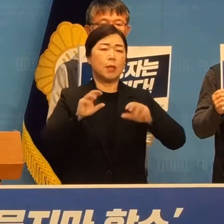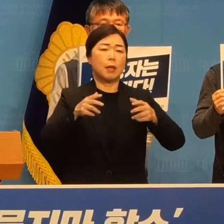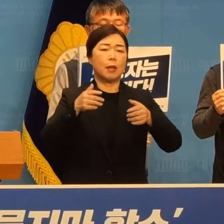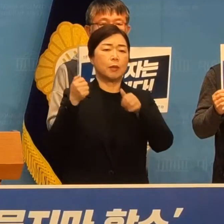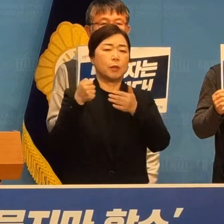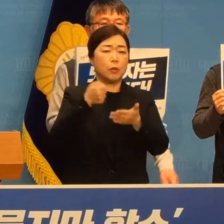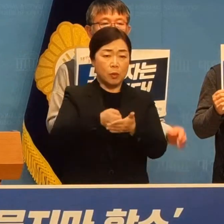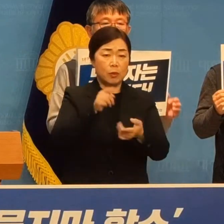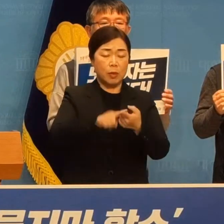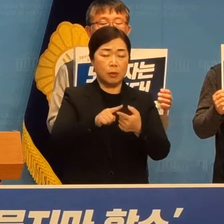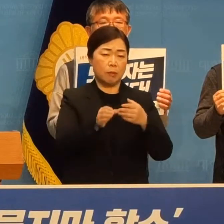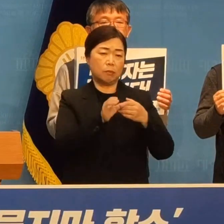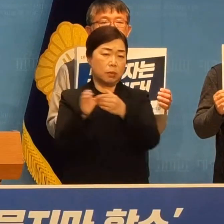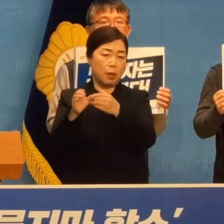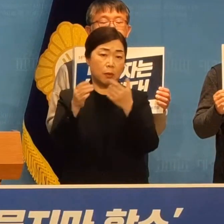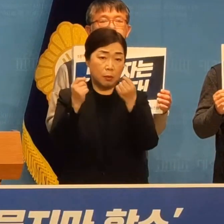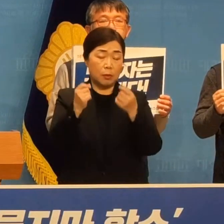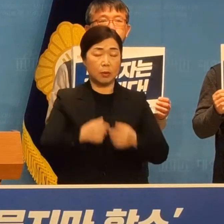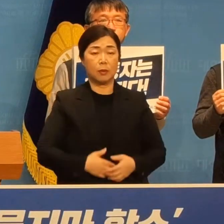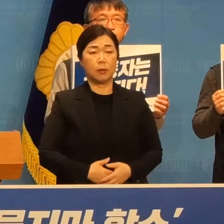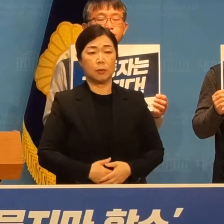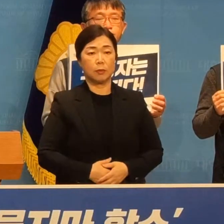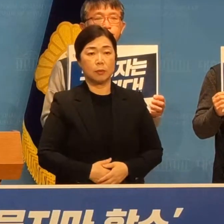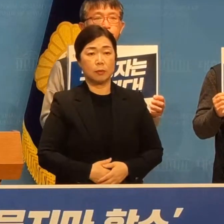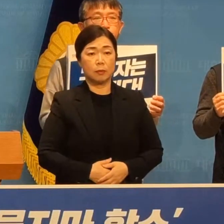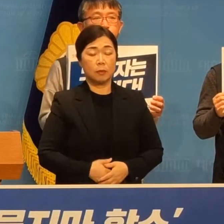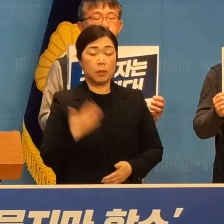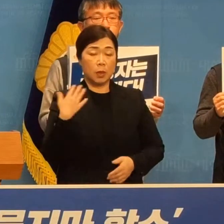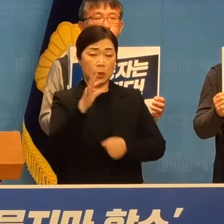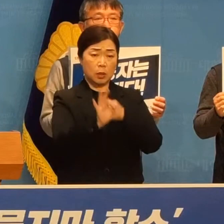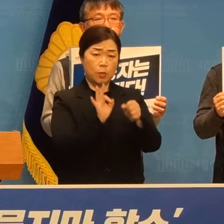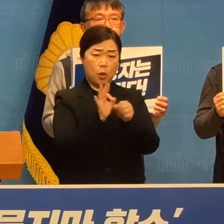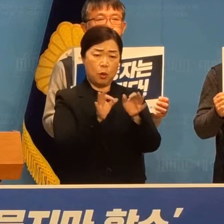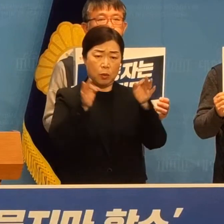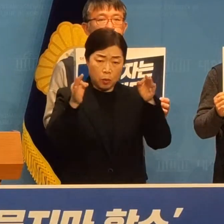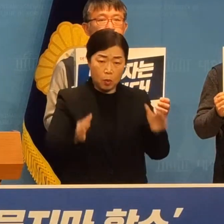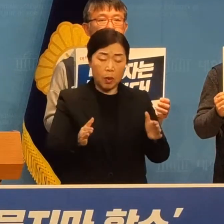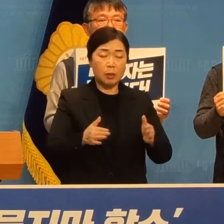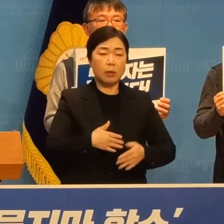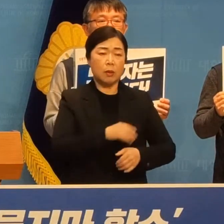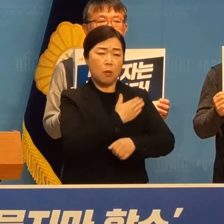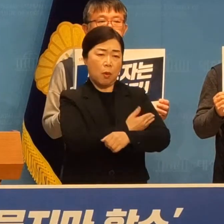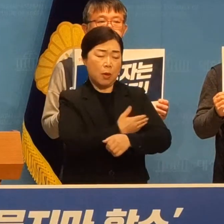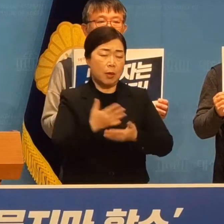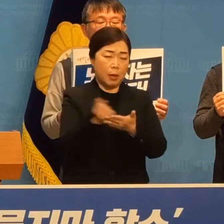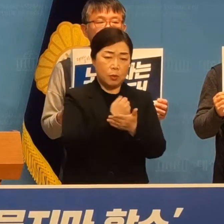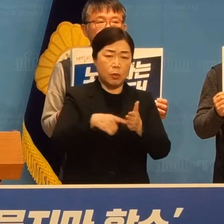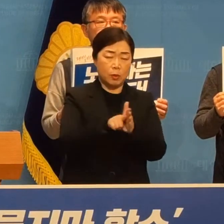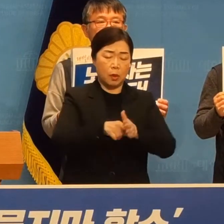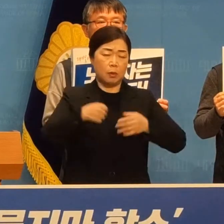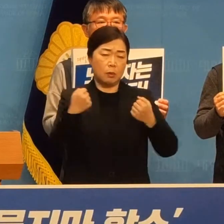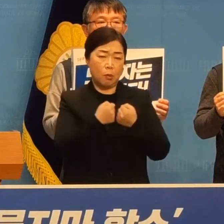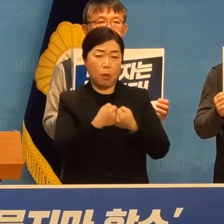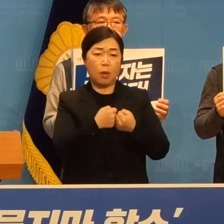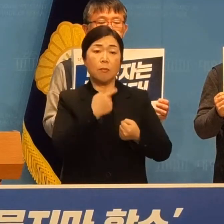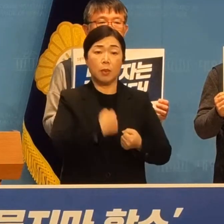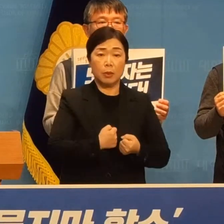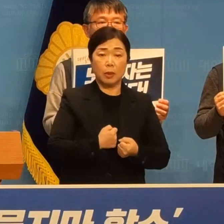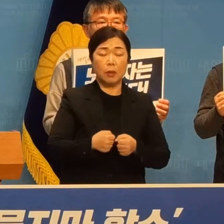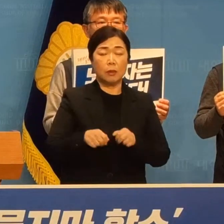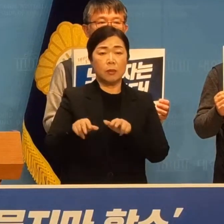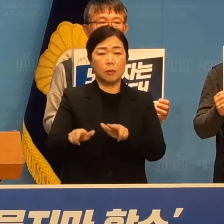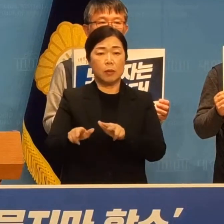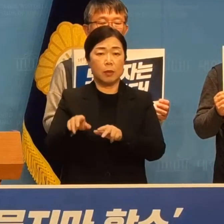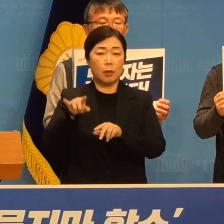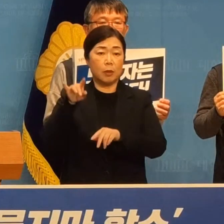현대차 대리점 판매 노동자들은 지난 10년간 정당한 권리를 찾기 위해 싸워왔습니다. 이제 현대차와